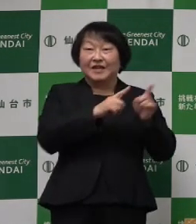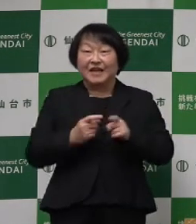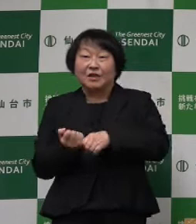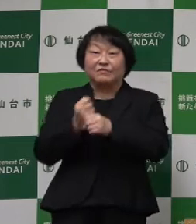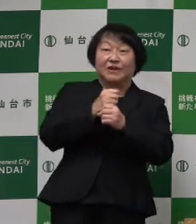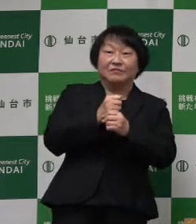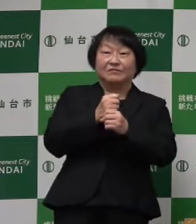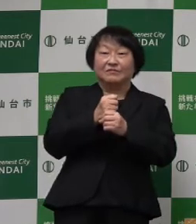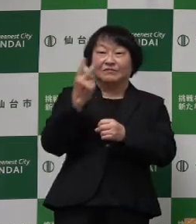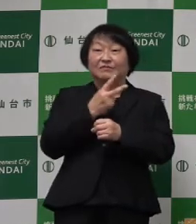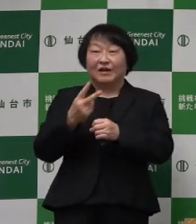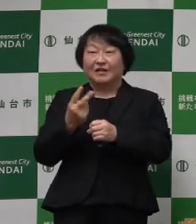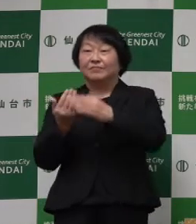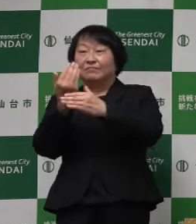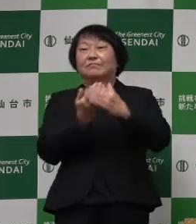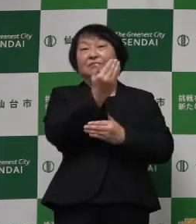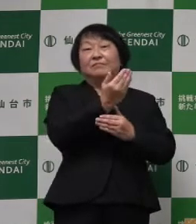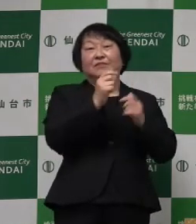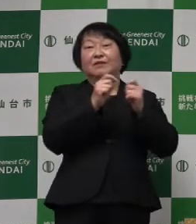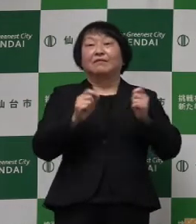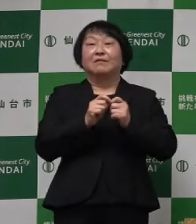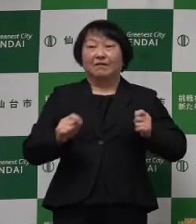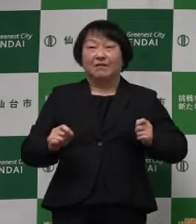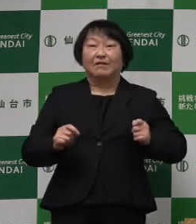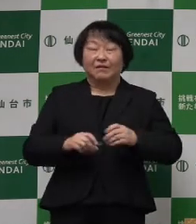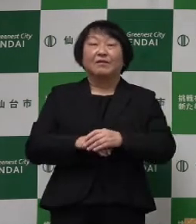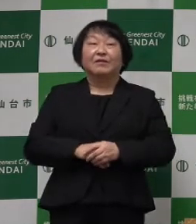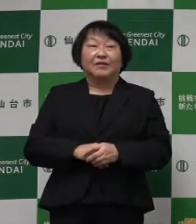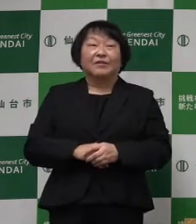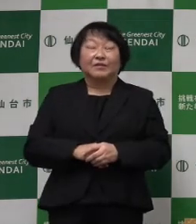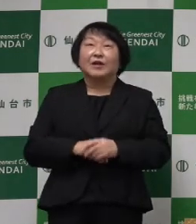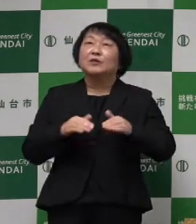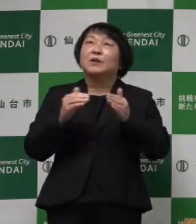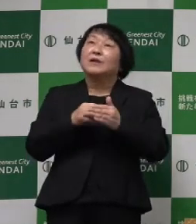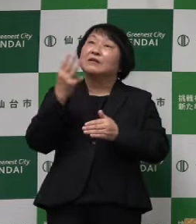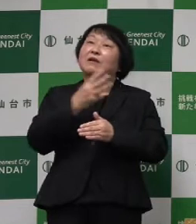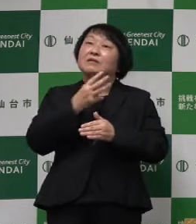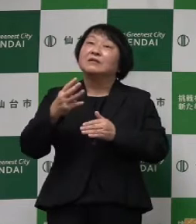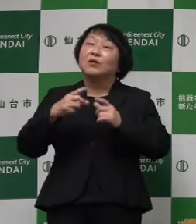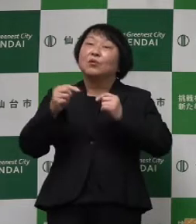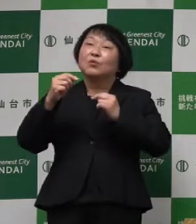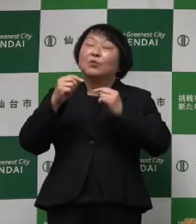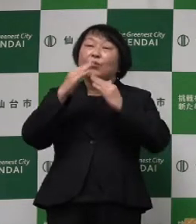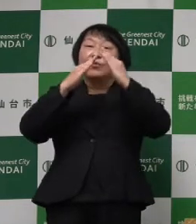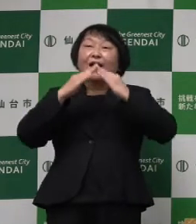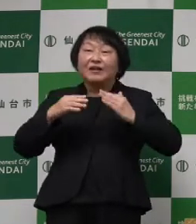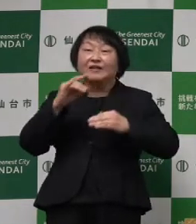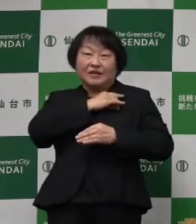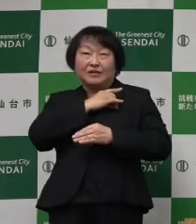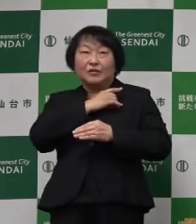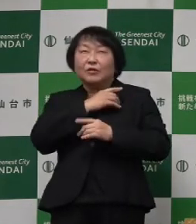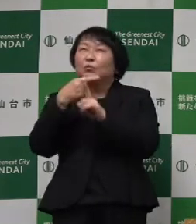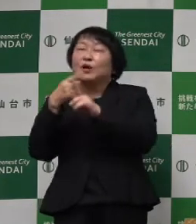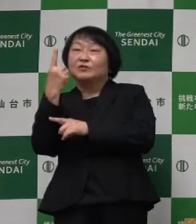人の方が当選をされた。これまで3人の国会議員でしたから、お一人国会議員が増えたということ